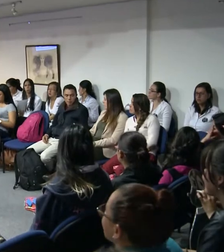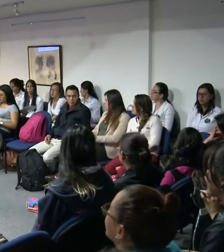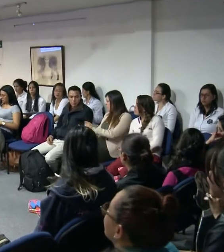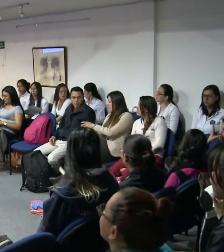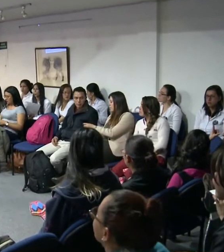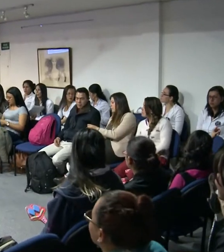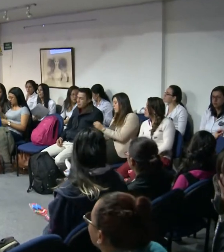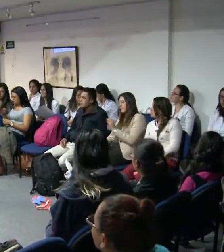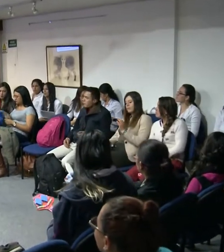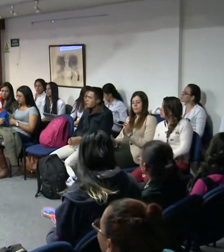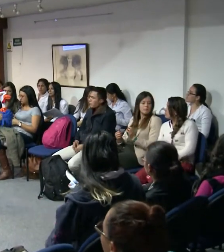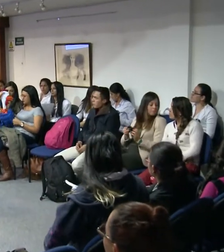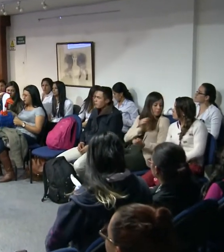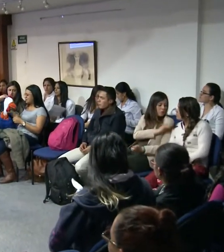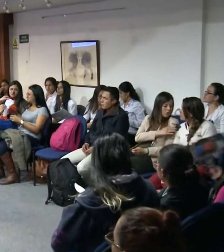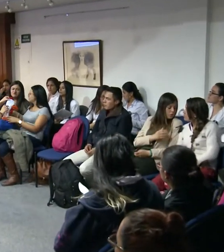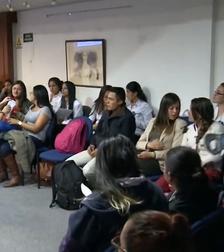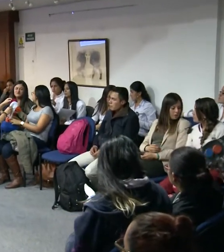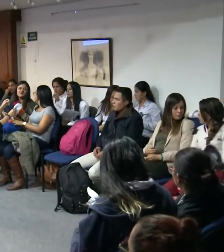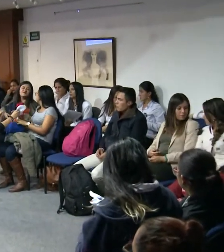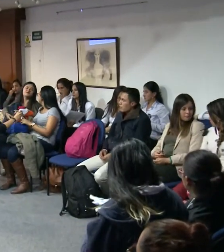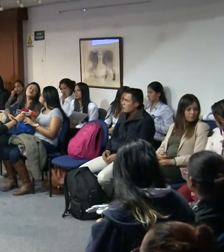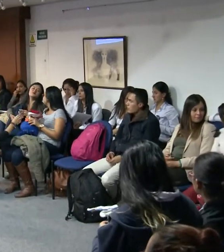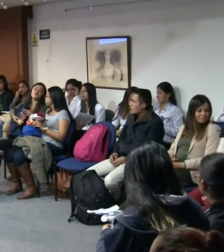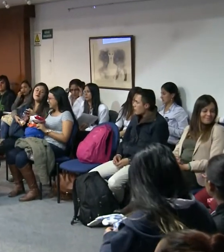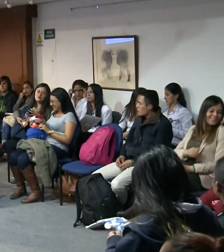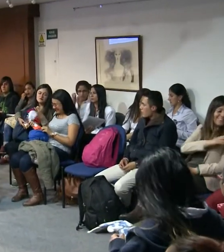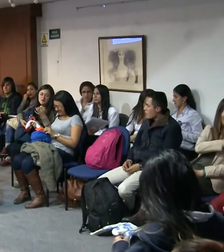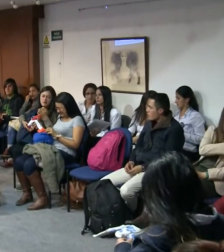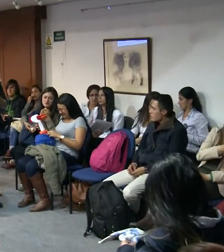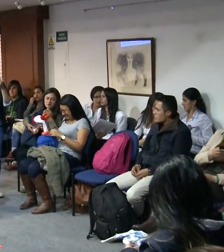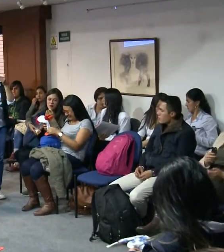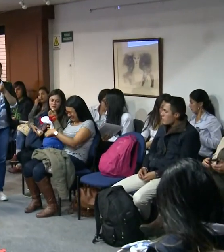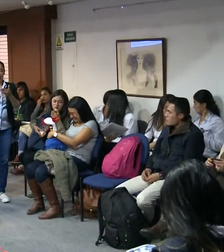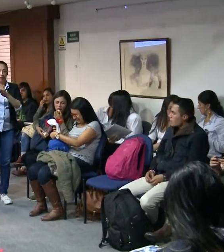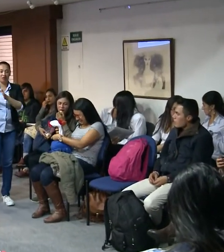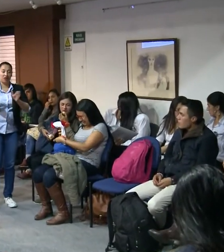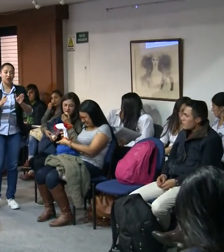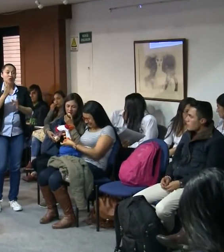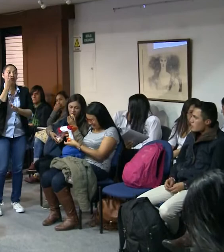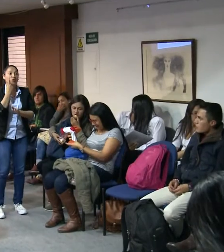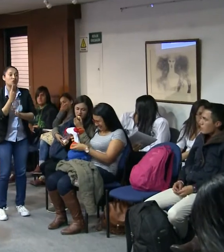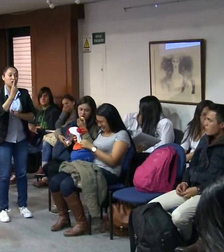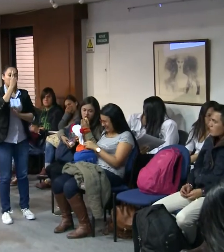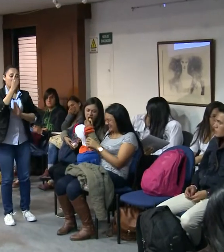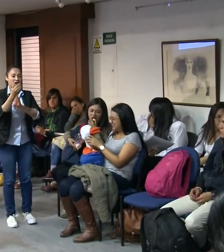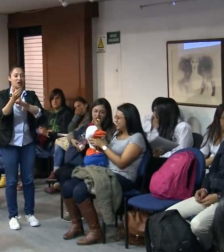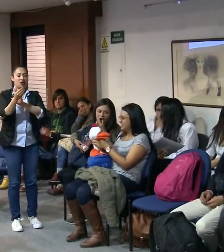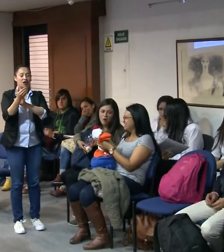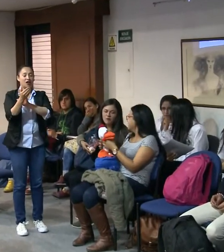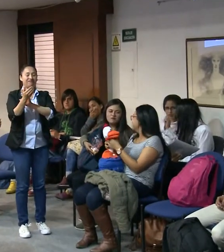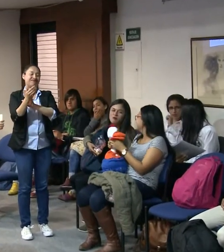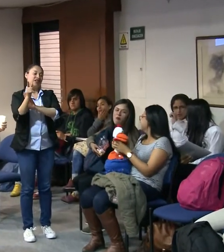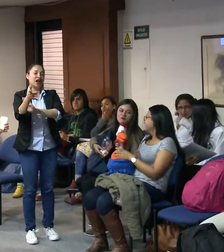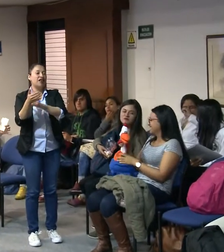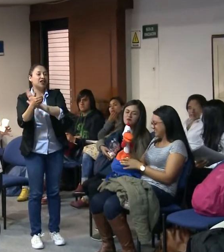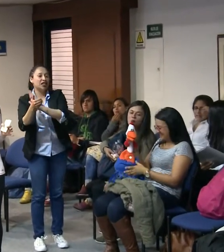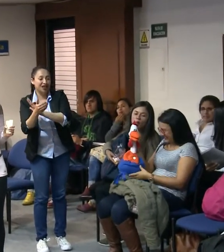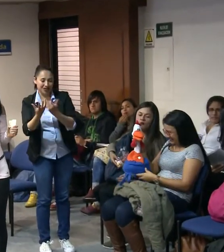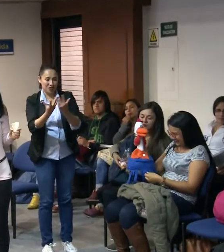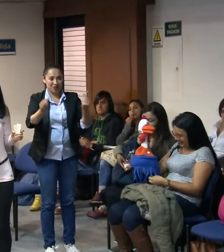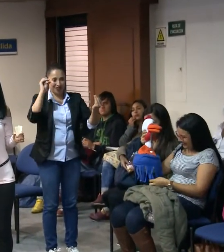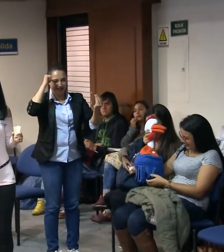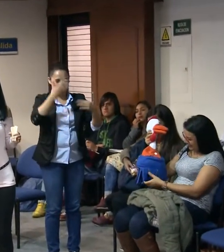nosotros tomábamos, digamos un ejemplo, como realizábamos una planeación en inicial, un día y en habilidades otra, entonces lo que